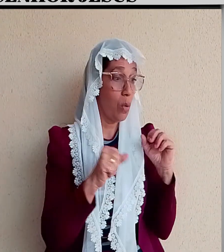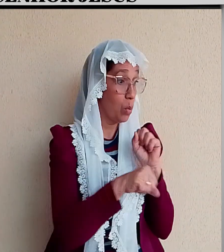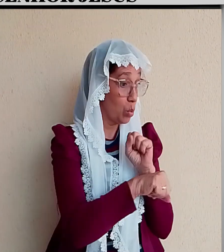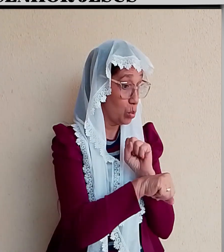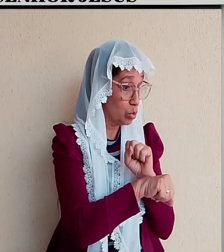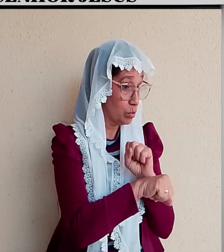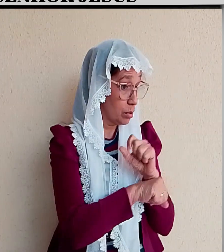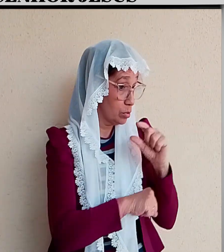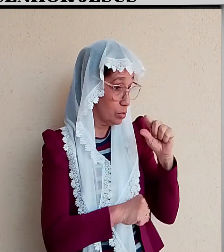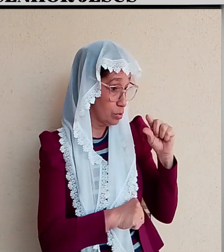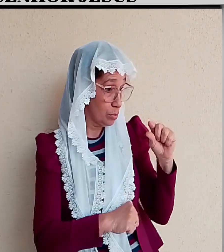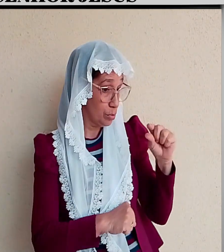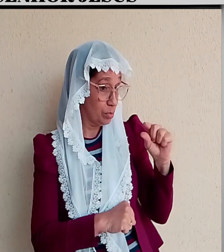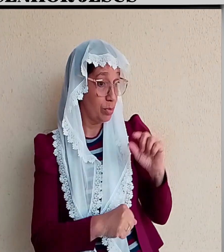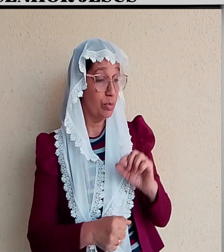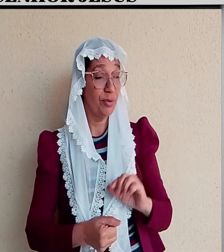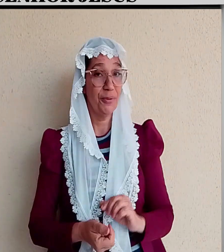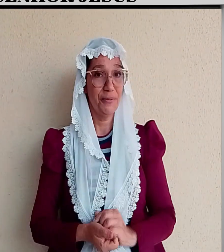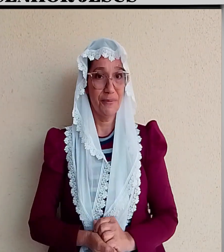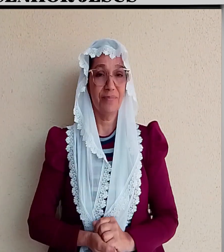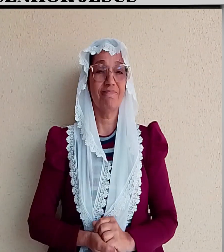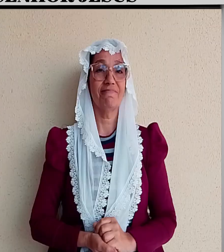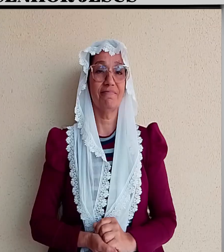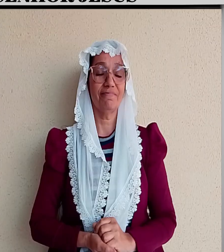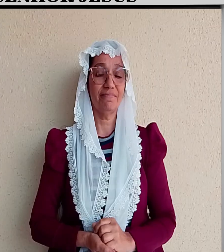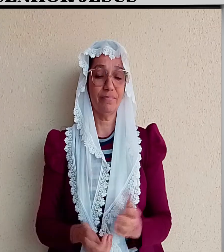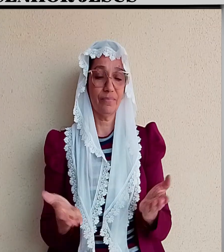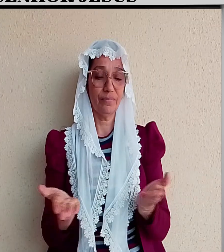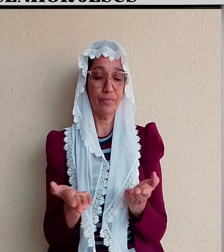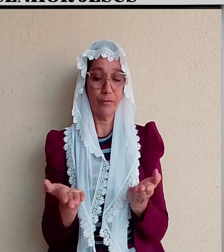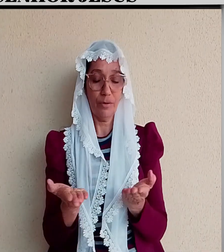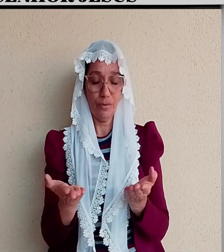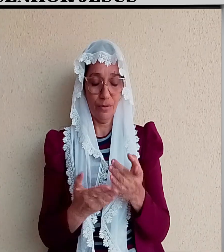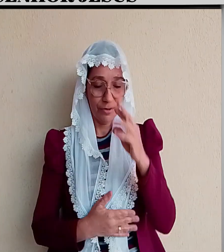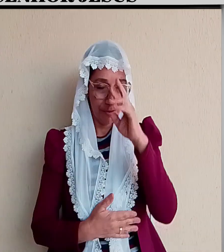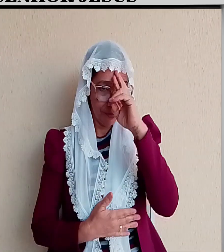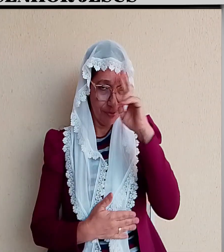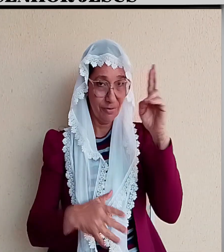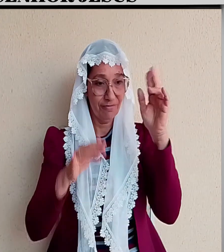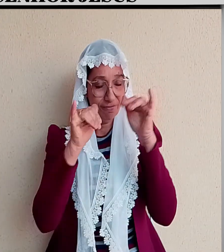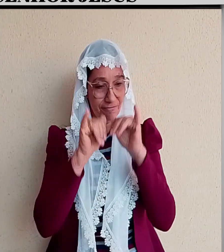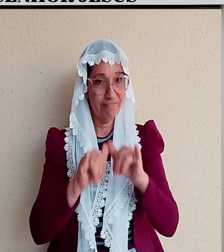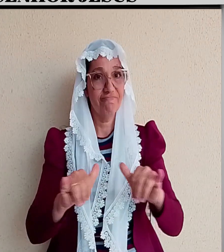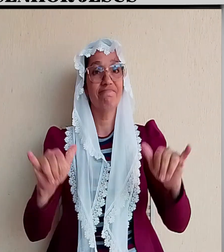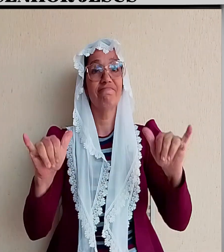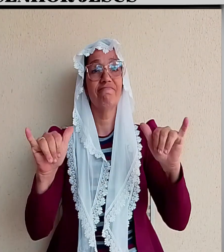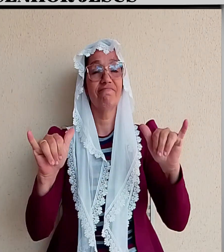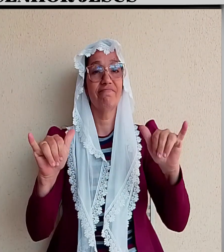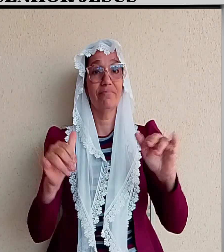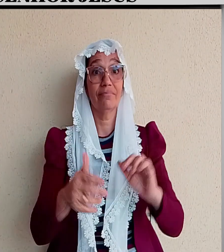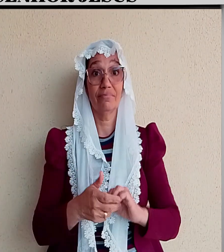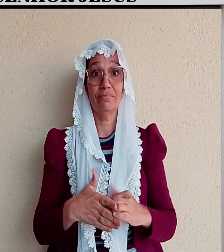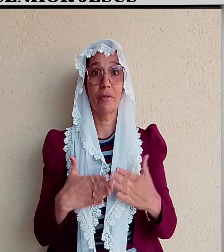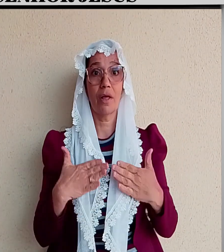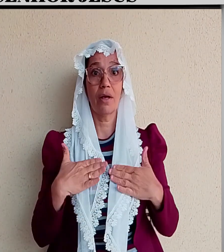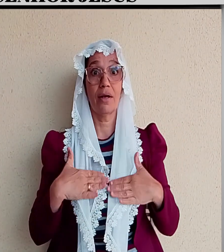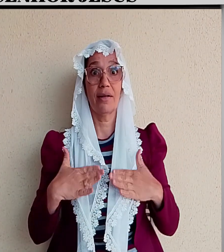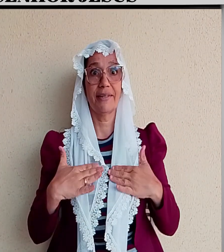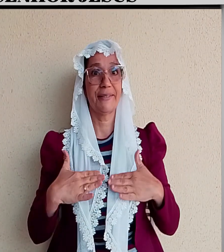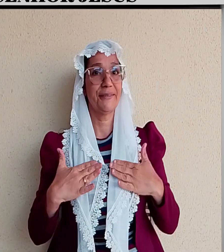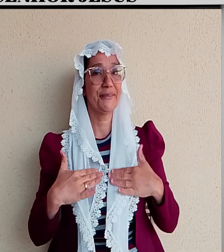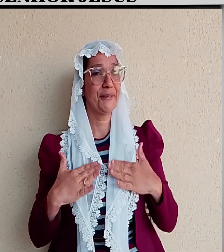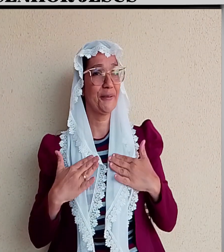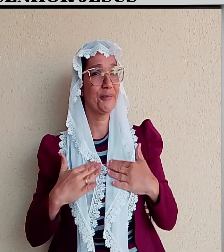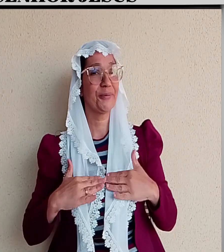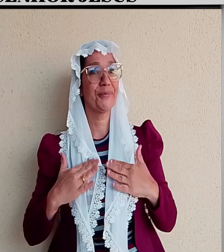da tua, aleluia, da tua jornada. Glória a Jesus. E o Senhor te diz: acalme, acalme, espere. Aleluia,